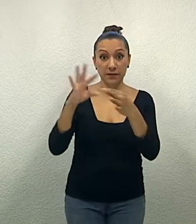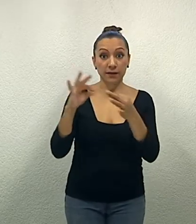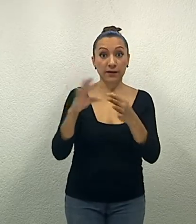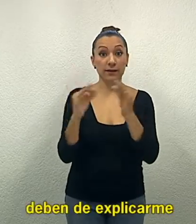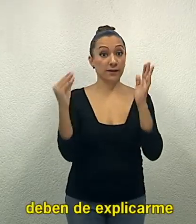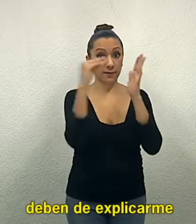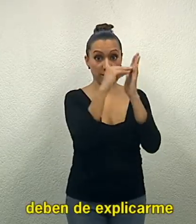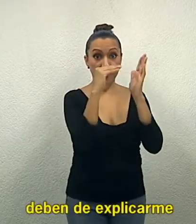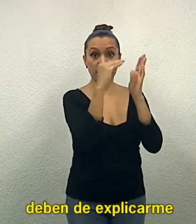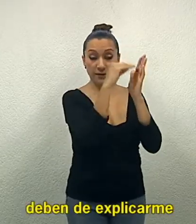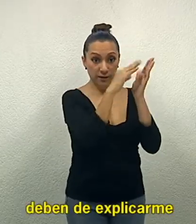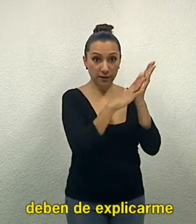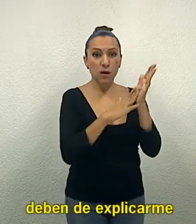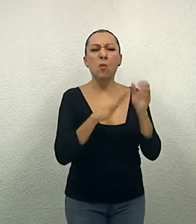deben de explicarme